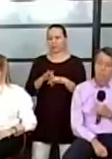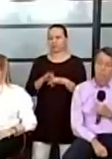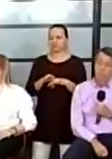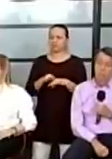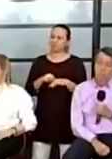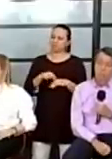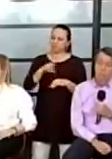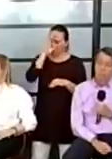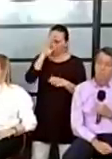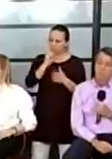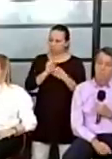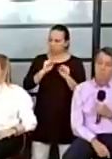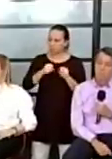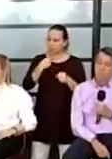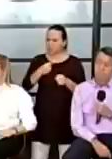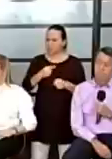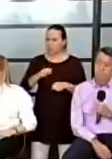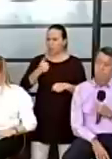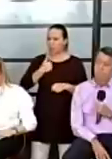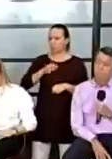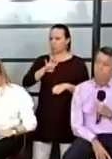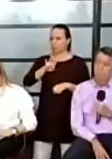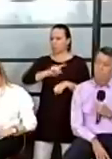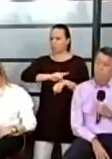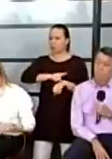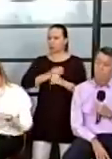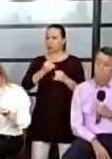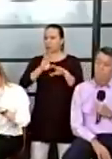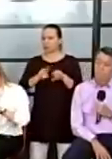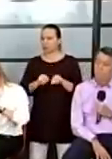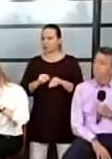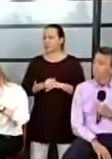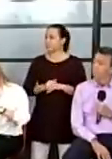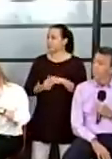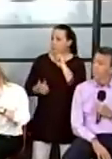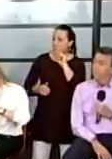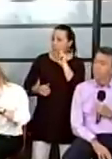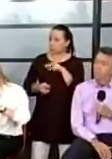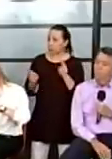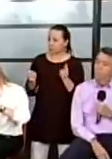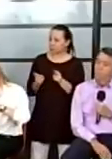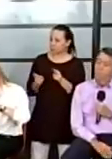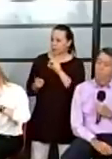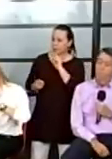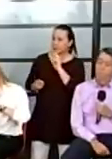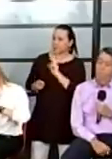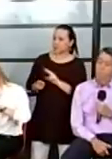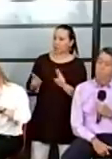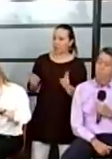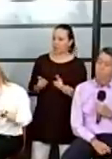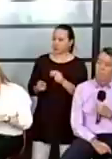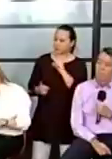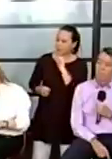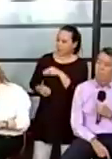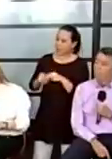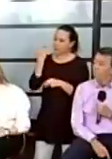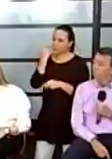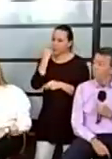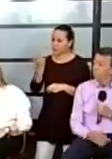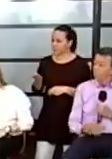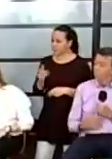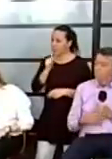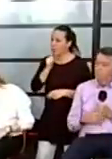importante. Y en esos últimos 9 minutos terminamos nuestro programa. Pregunta corta para respuesta corta. Para Carolina. Bueno, espera, ¿se tomó la